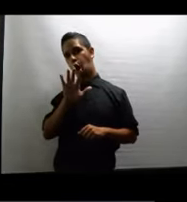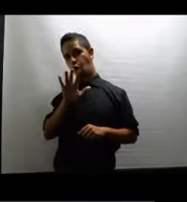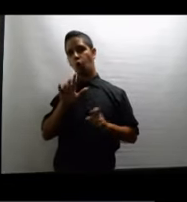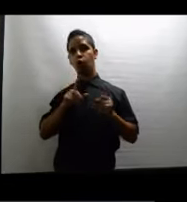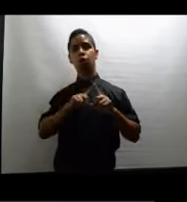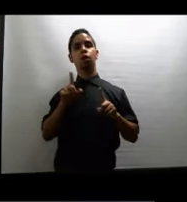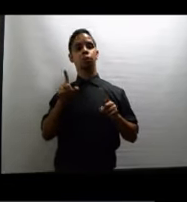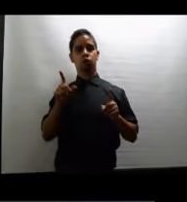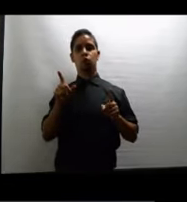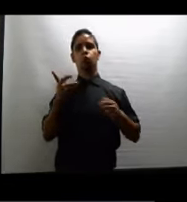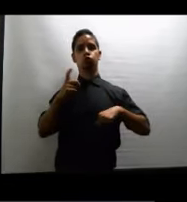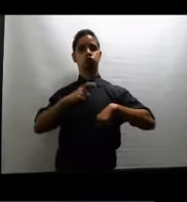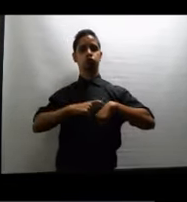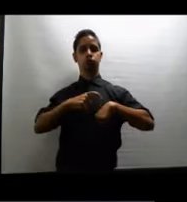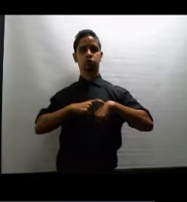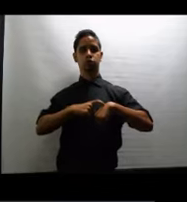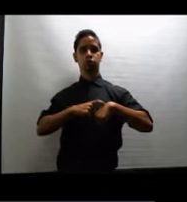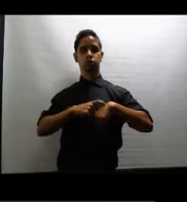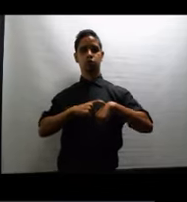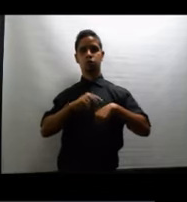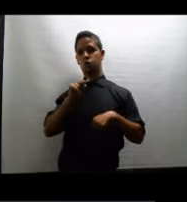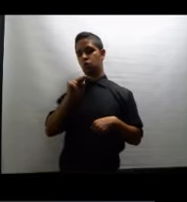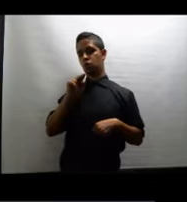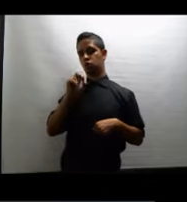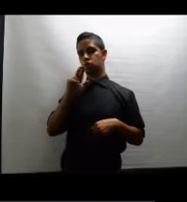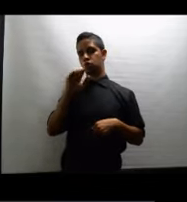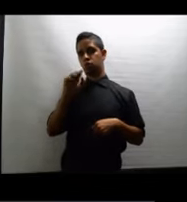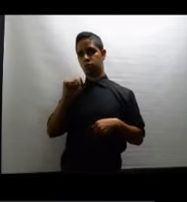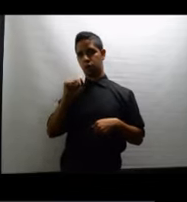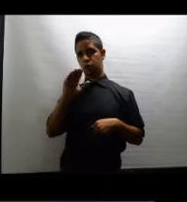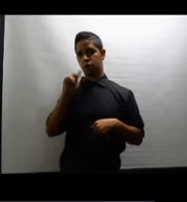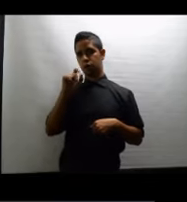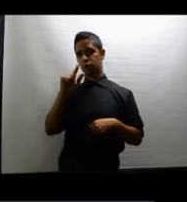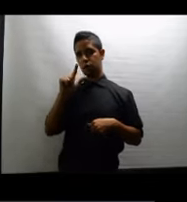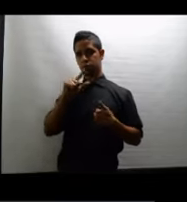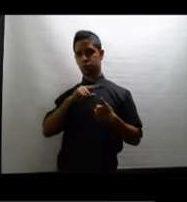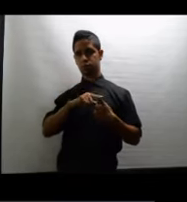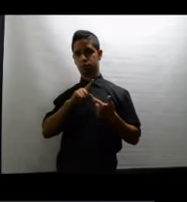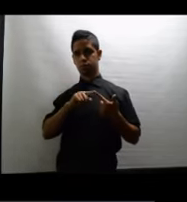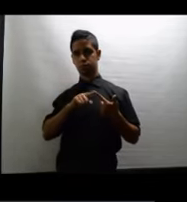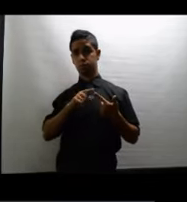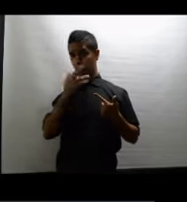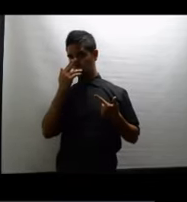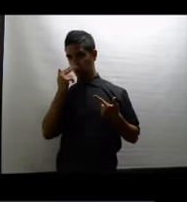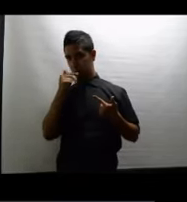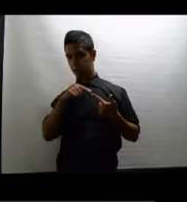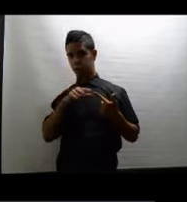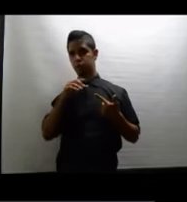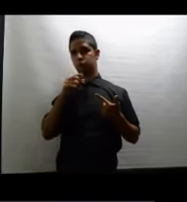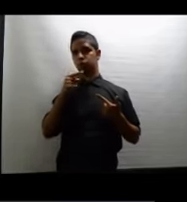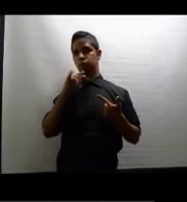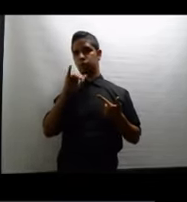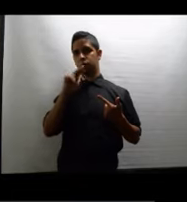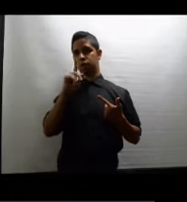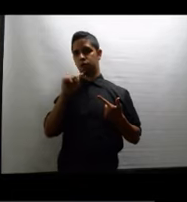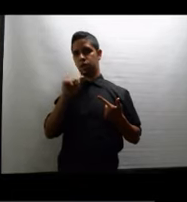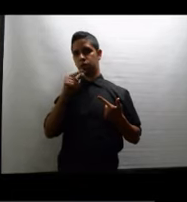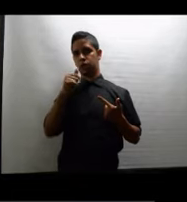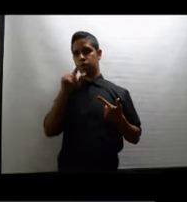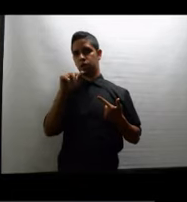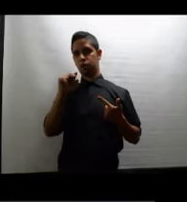hubo una etapa donde estuvieron Norma Candal, Comediantes, Hilda Galán. Sí, me acuerdo de Hilda.